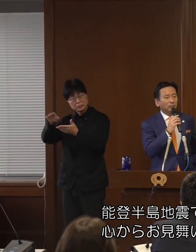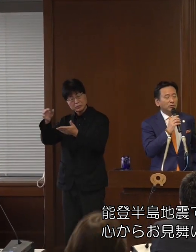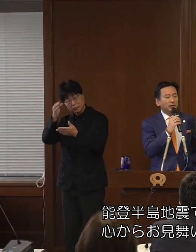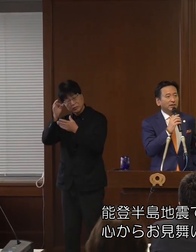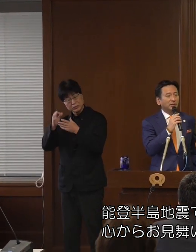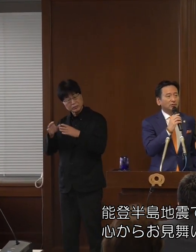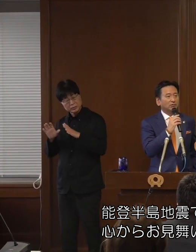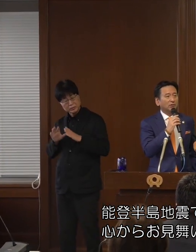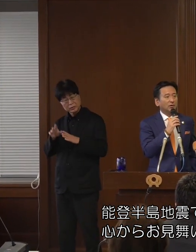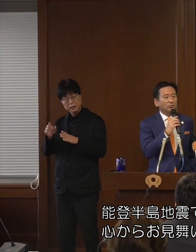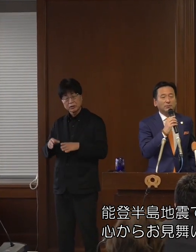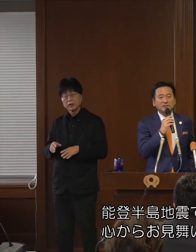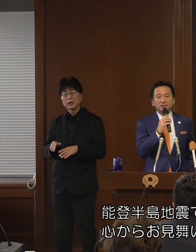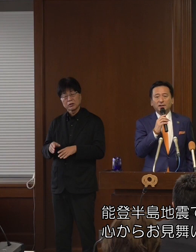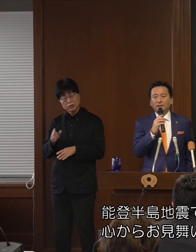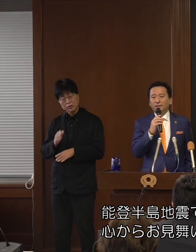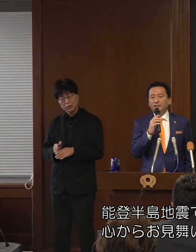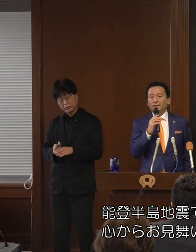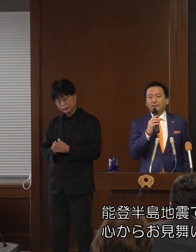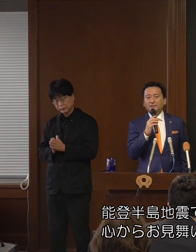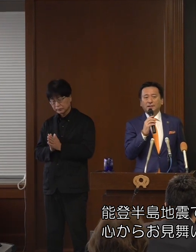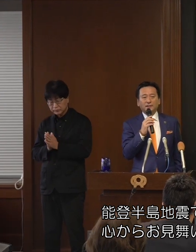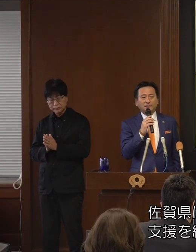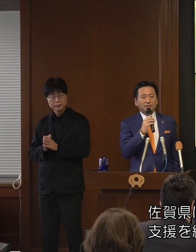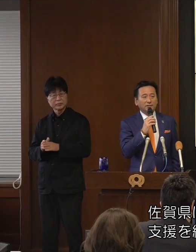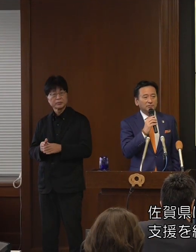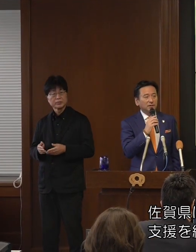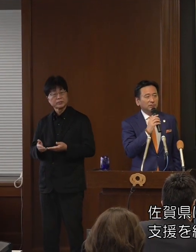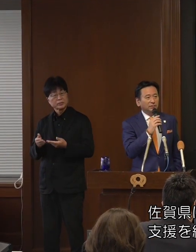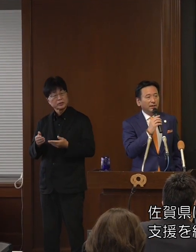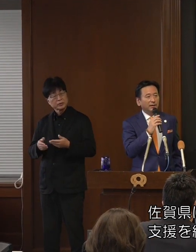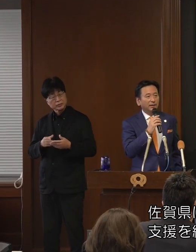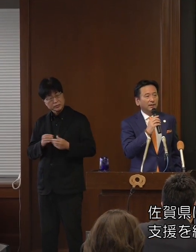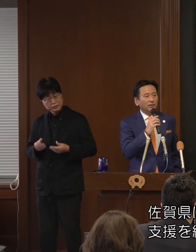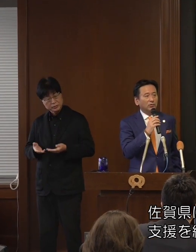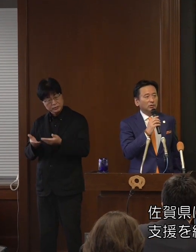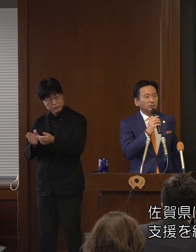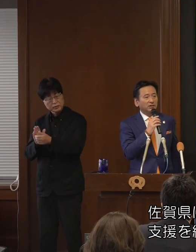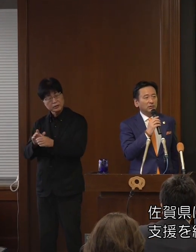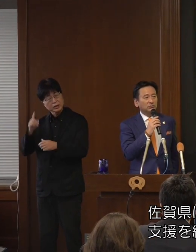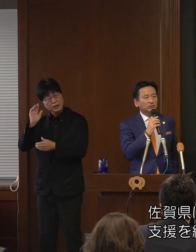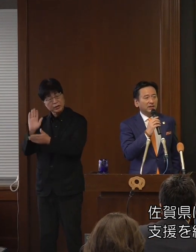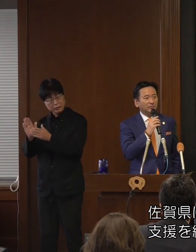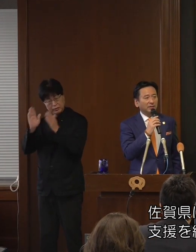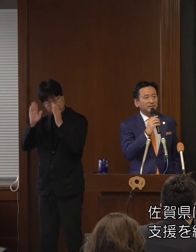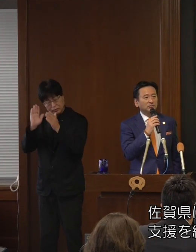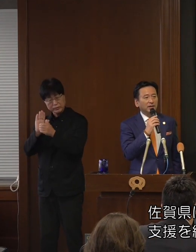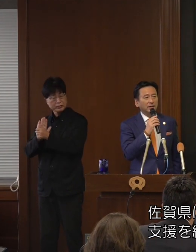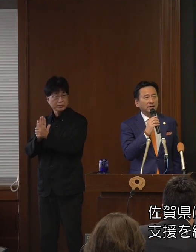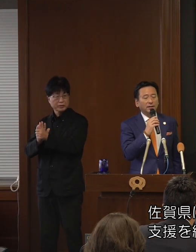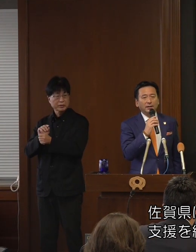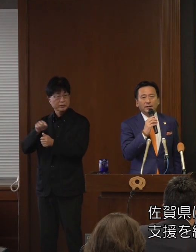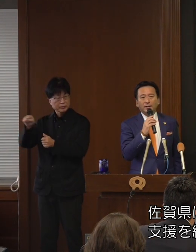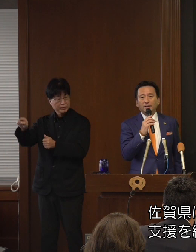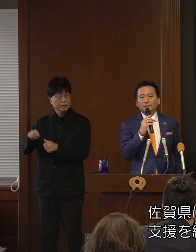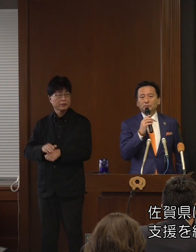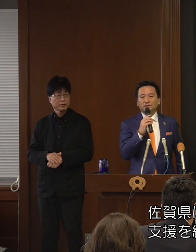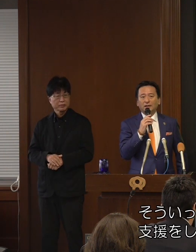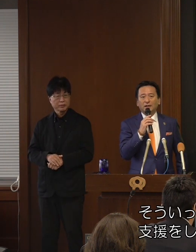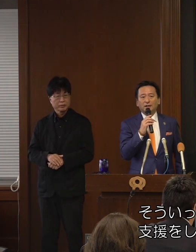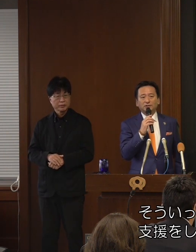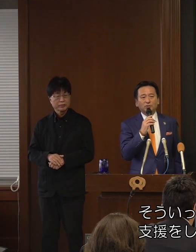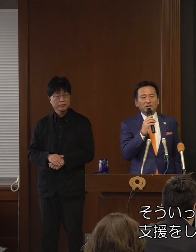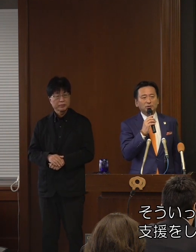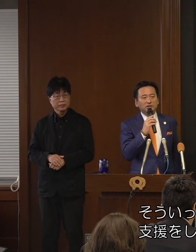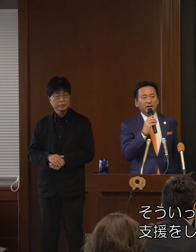からお願い申し上げたいと思います。佐賀県は全力で今後とも支援を続けてまいりますので、そ